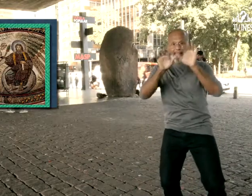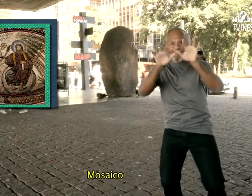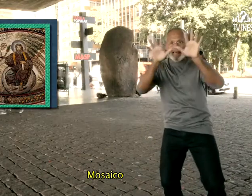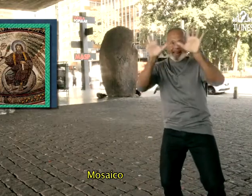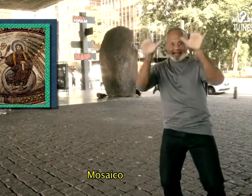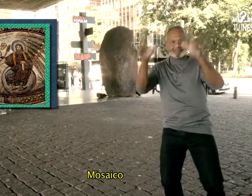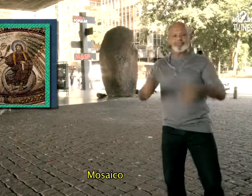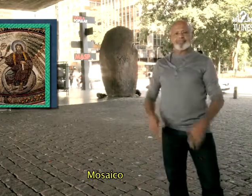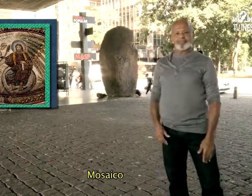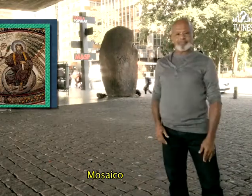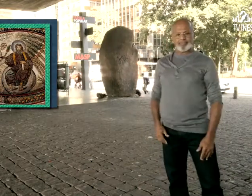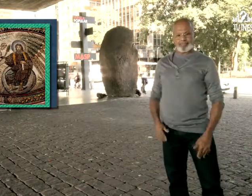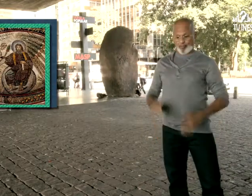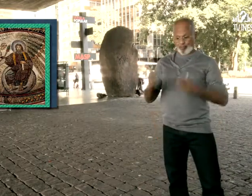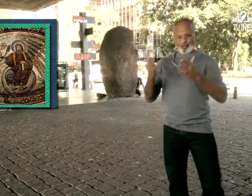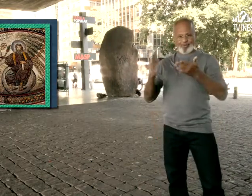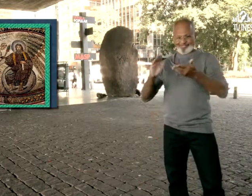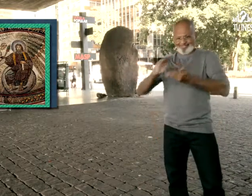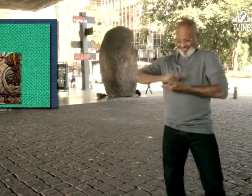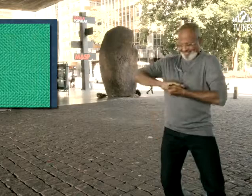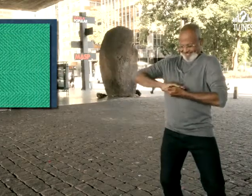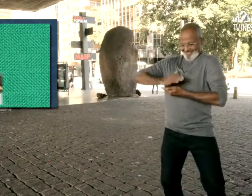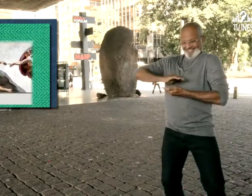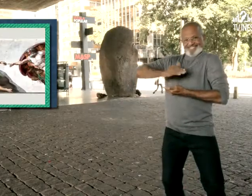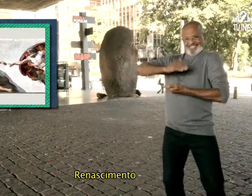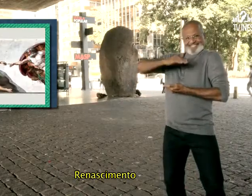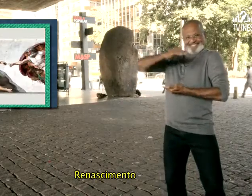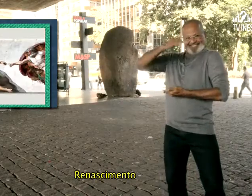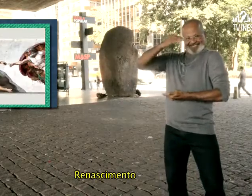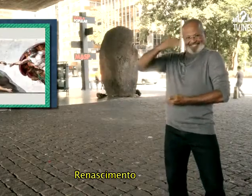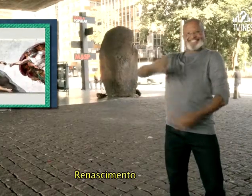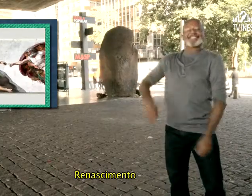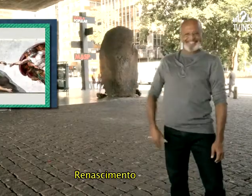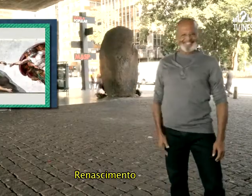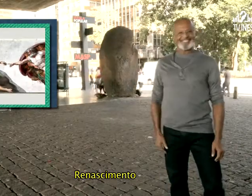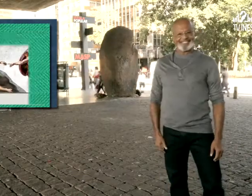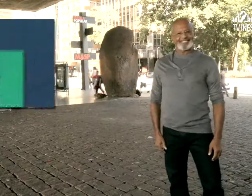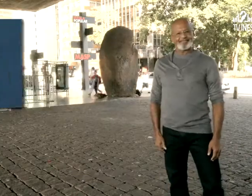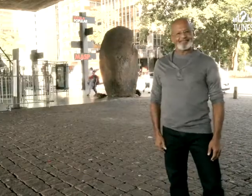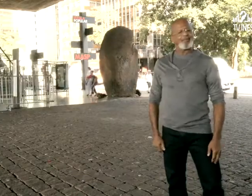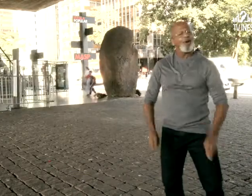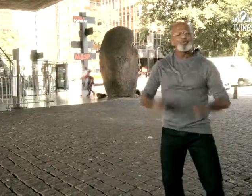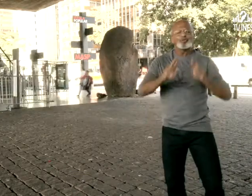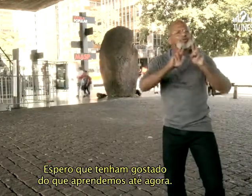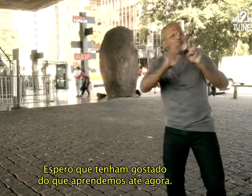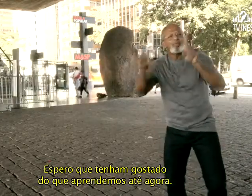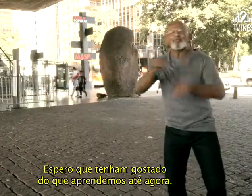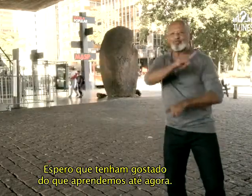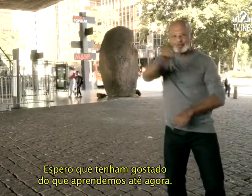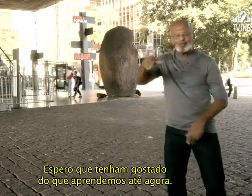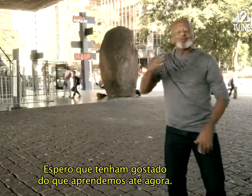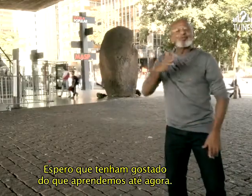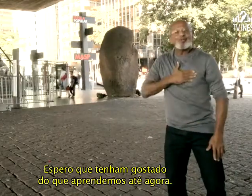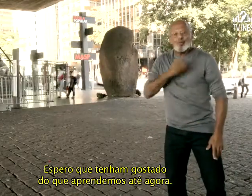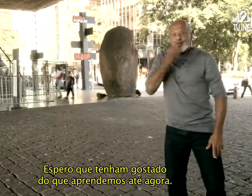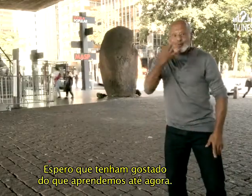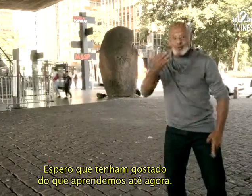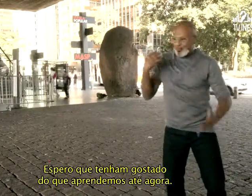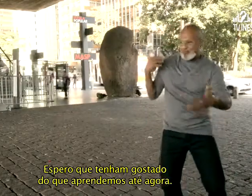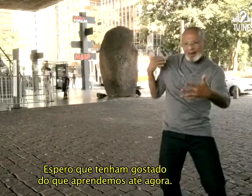Mosaico. Renascimento. Espero que tenham gostado do que aprendemos